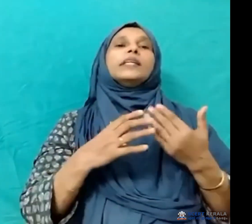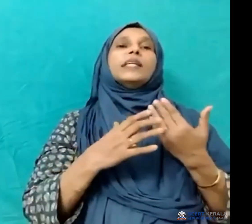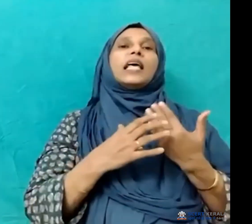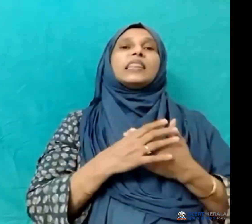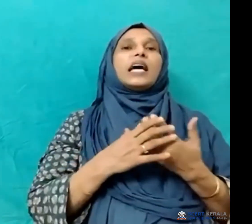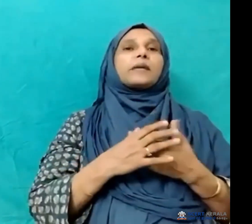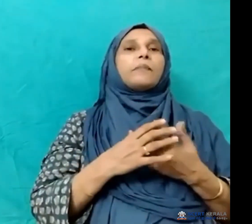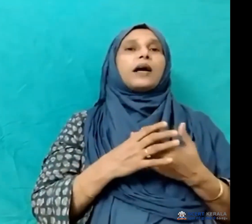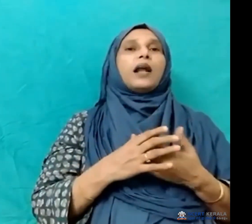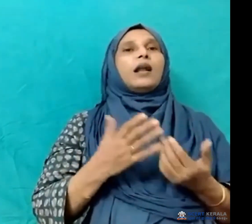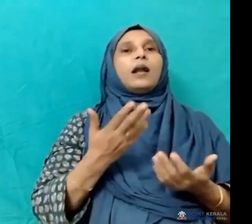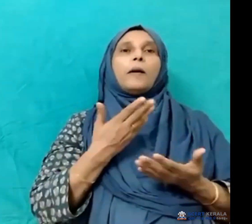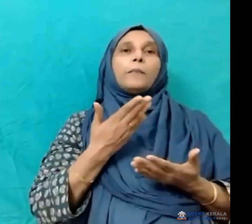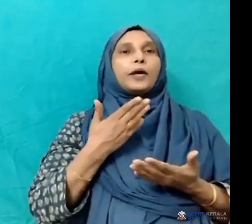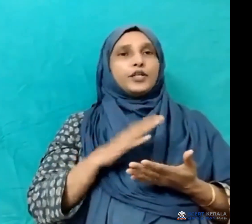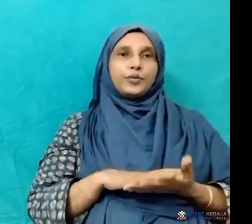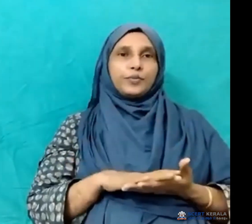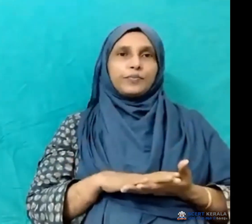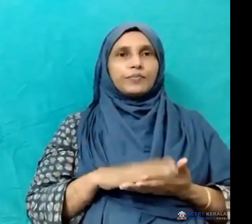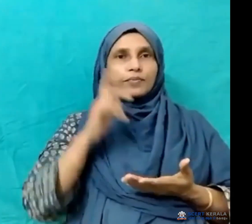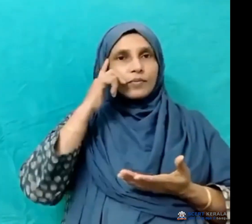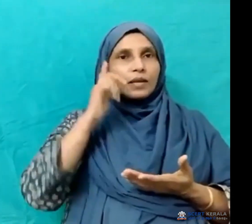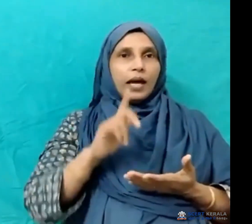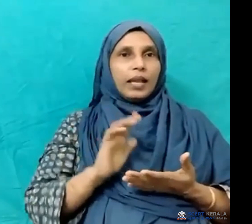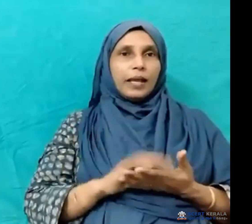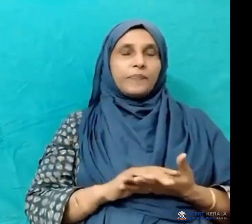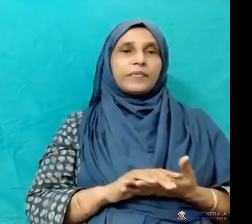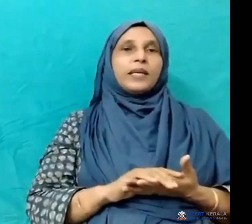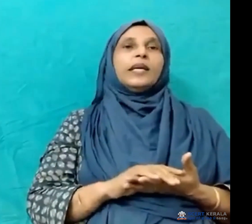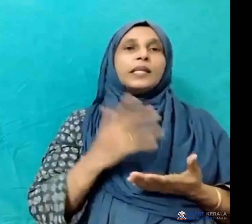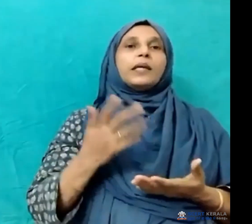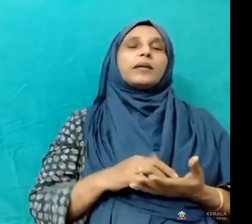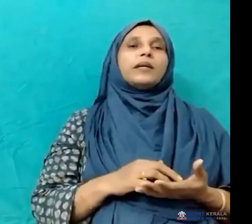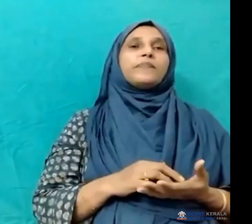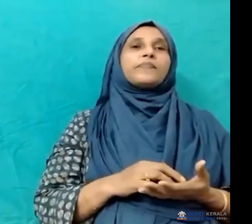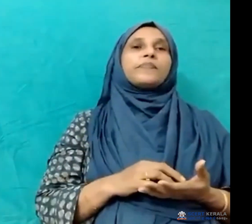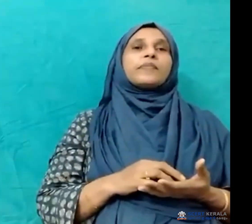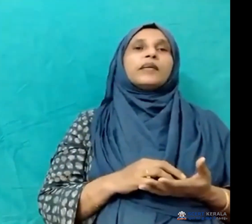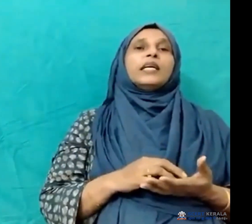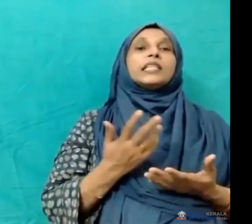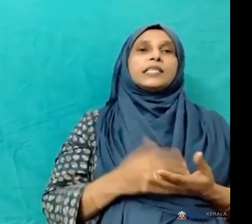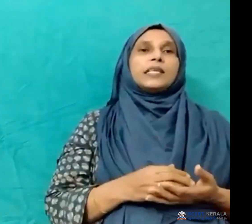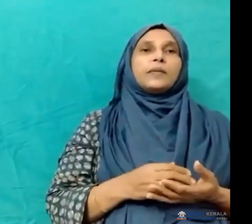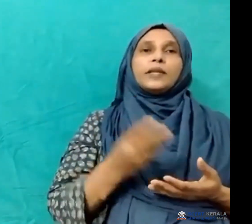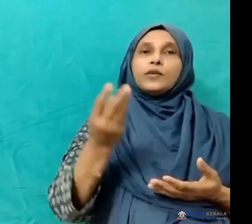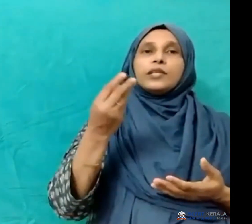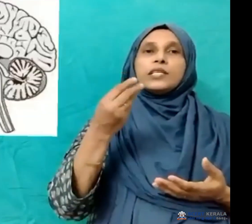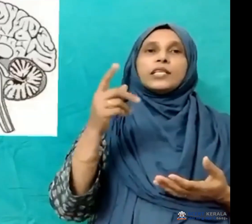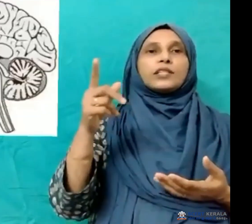അതിന്റെ ധർമ്മങ്ങൾ പഠിച്ചു അല്ലെ. ഇനി നമുക്ക് എന്ത് ചെയ്യാം? ഈ ഒരു